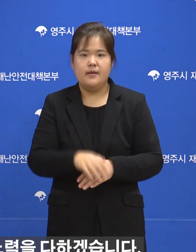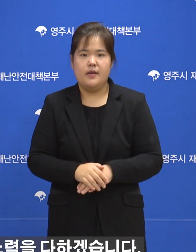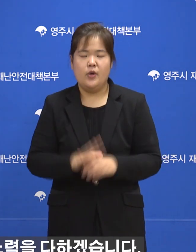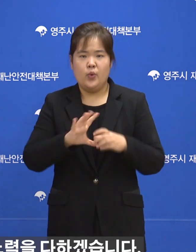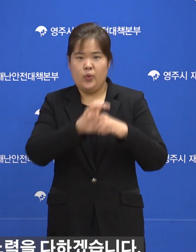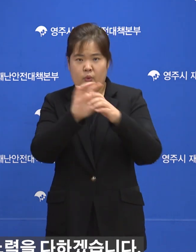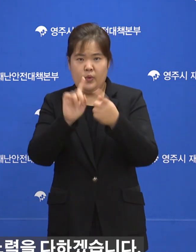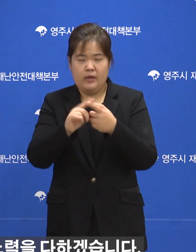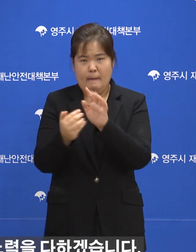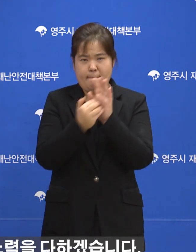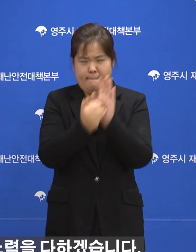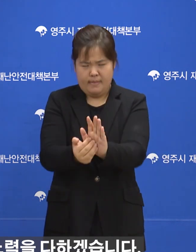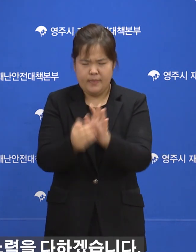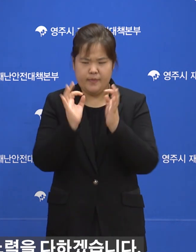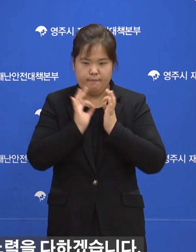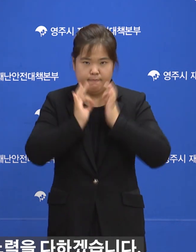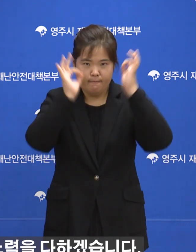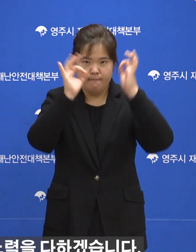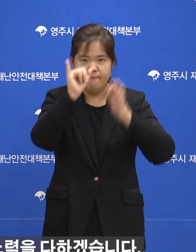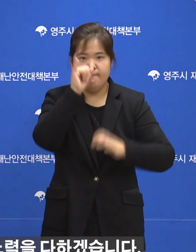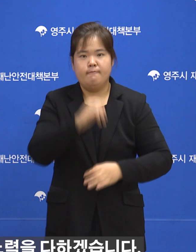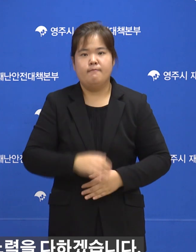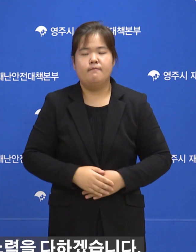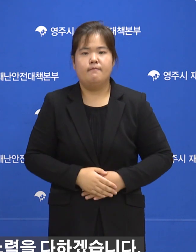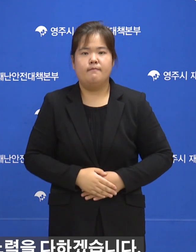차단에 최선의 노력을 다하겠습니다.